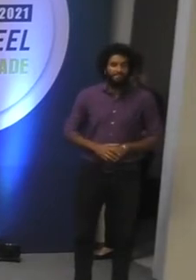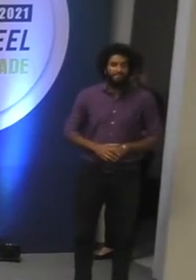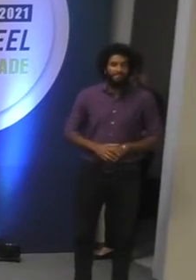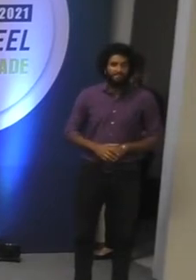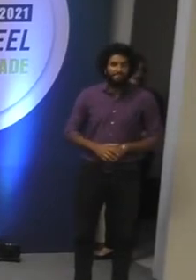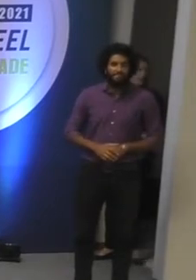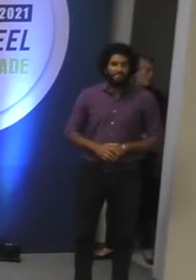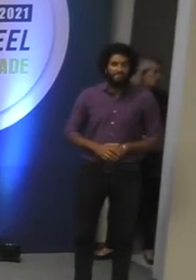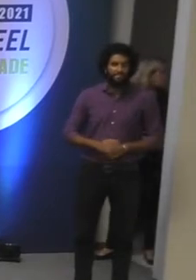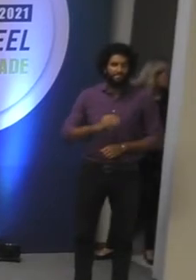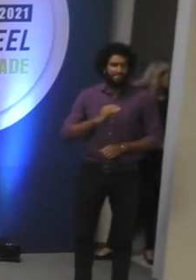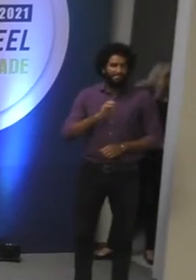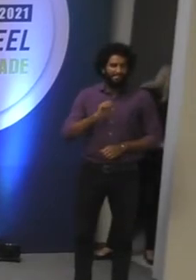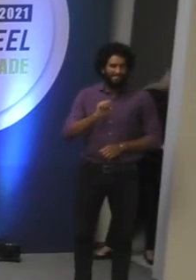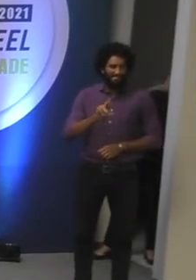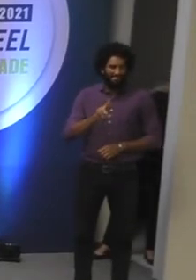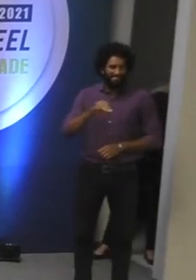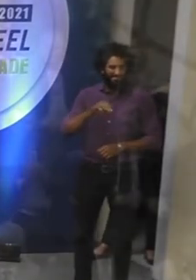Ser Missões.